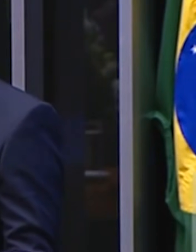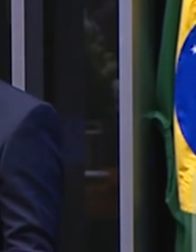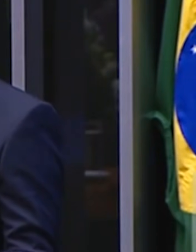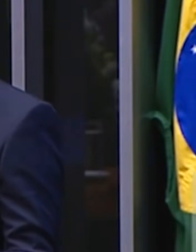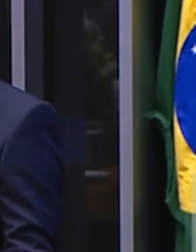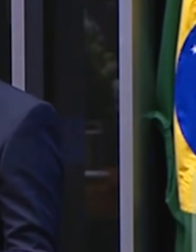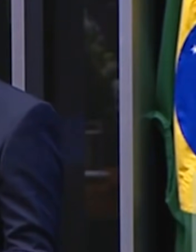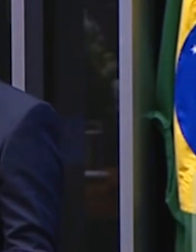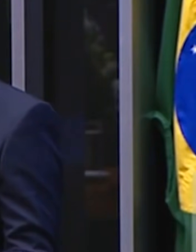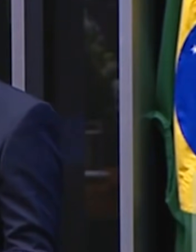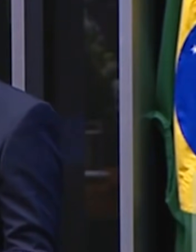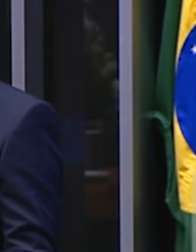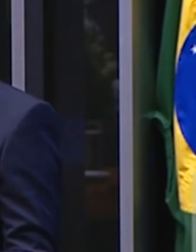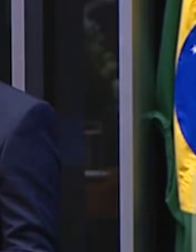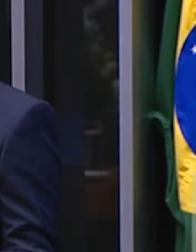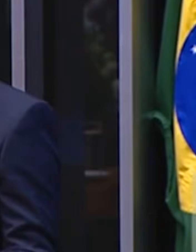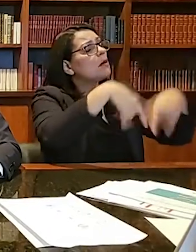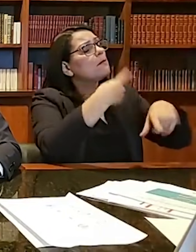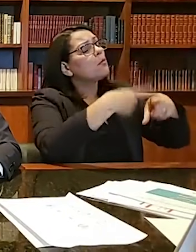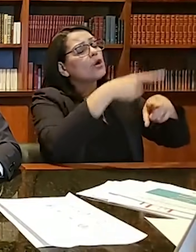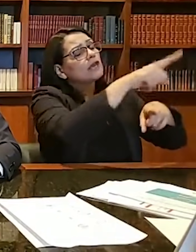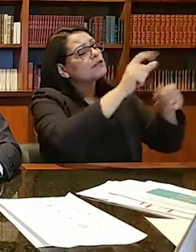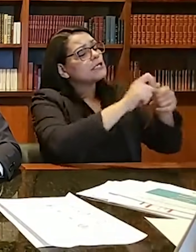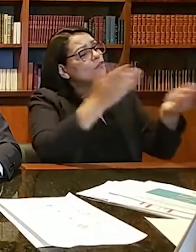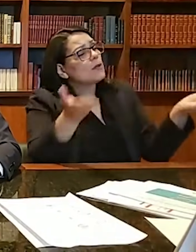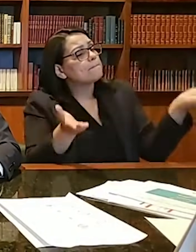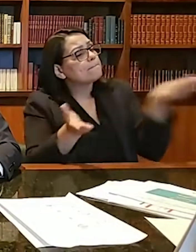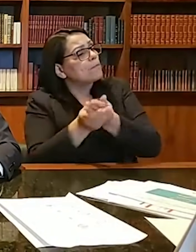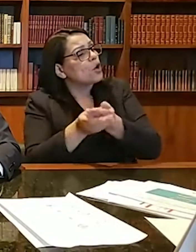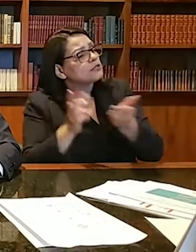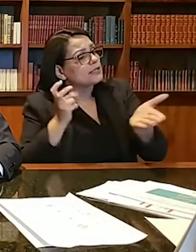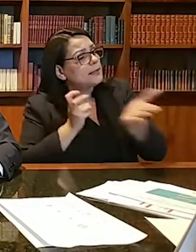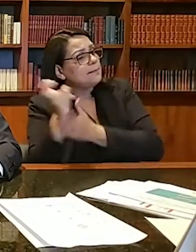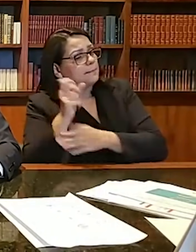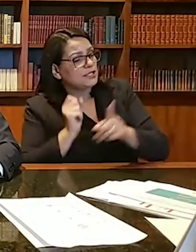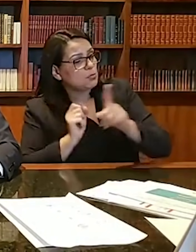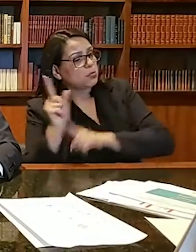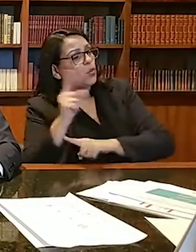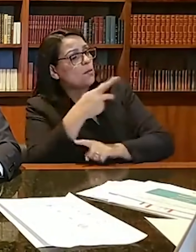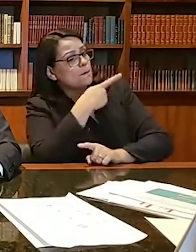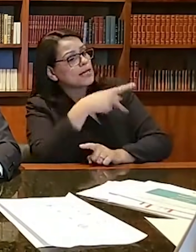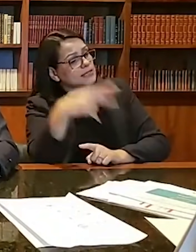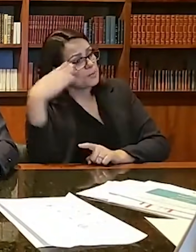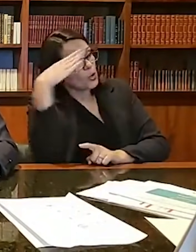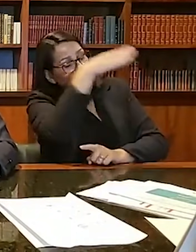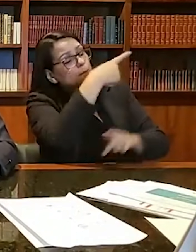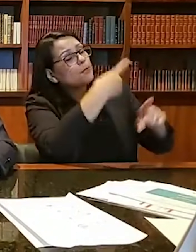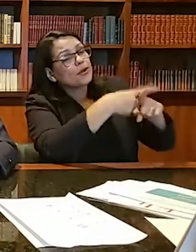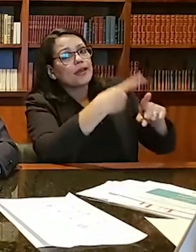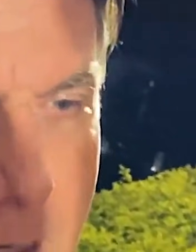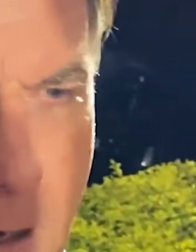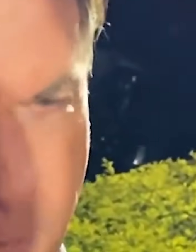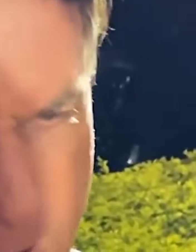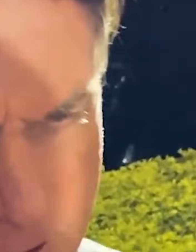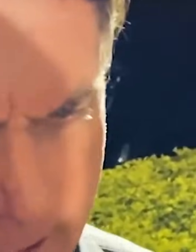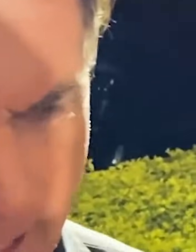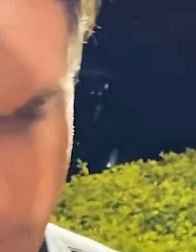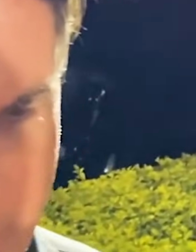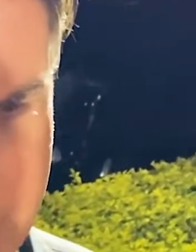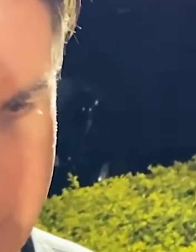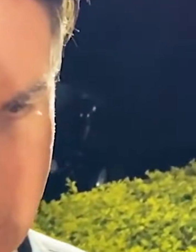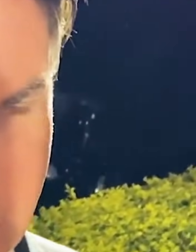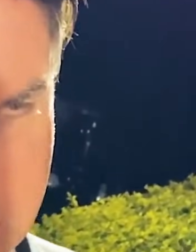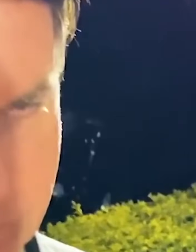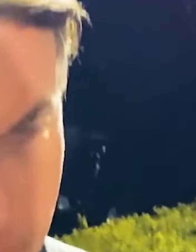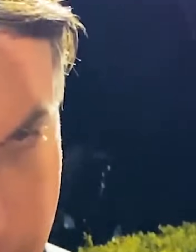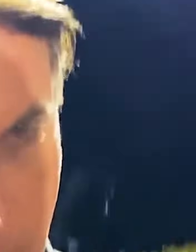Lira, explique a não abertura dos processos de impeachment contra o presidente Jair Bolsonaro. Foi claro